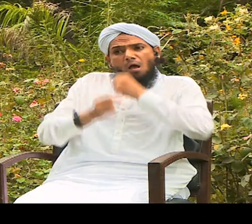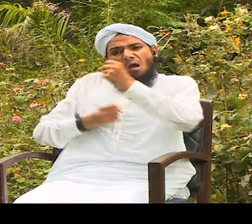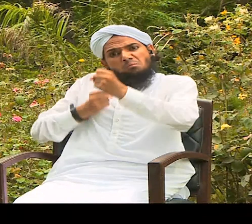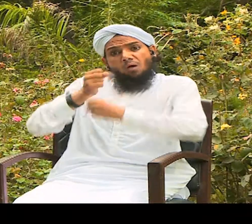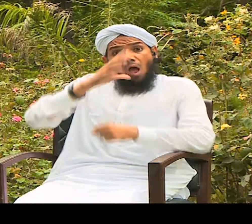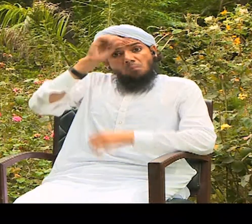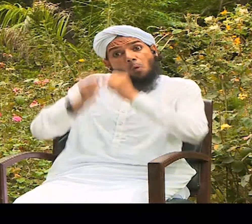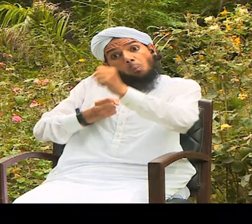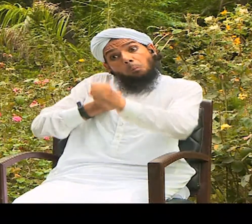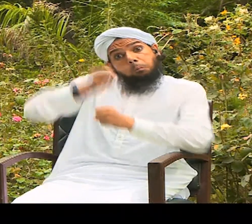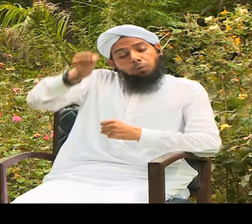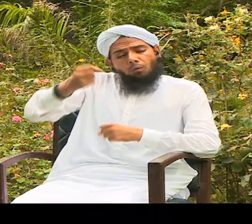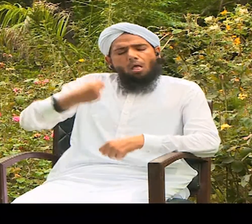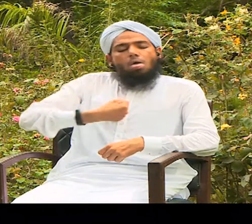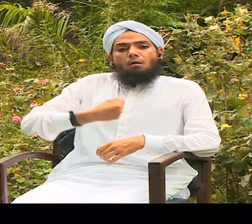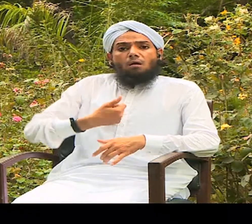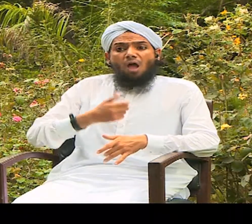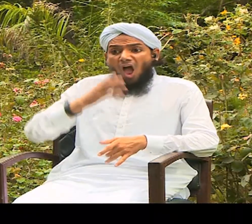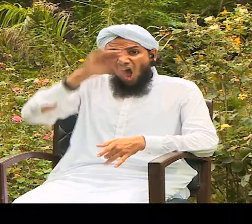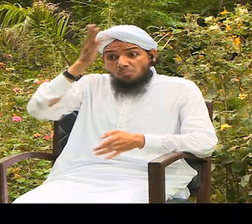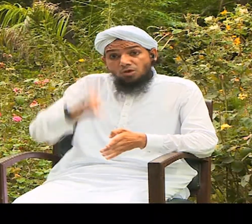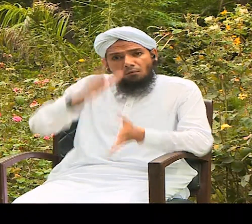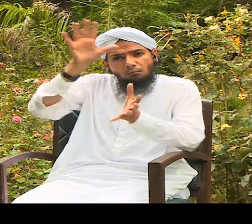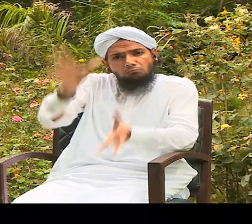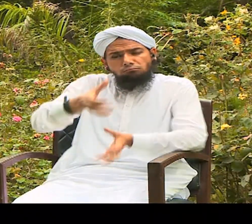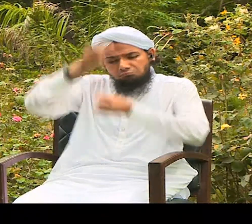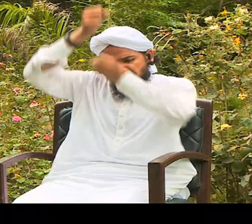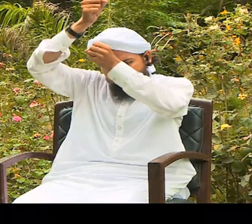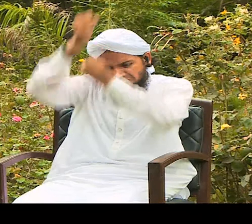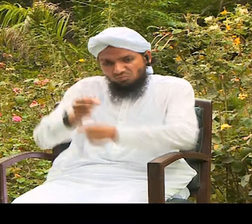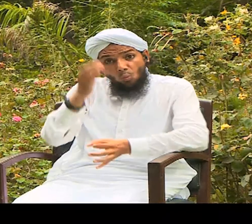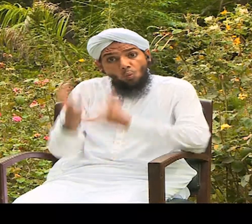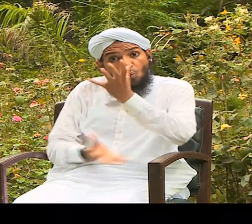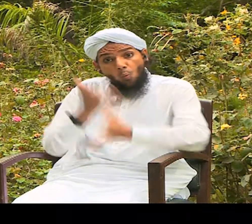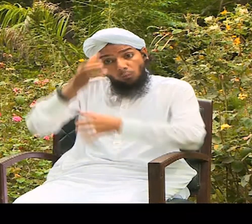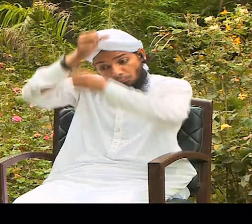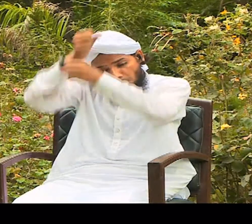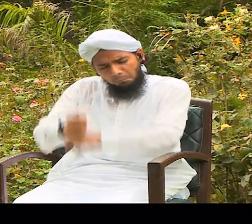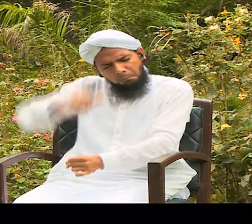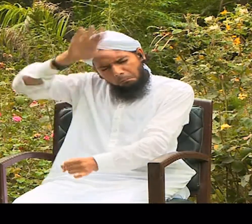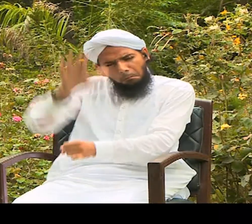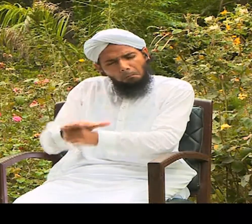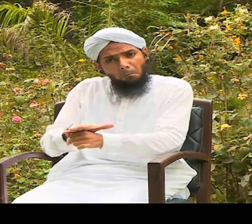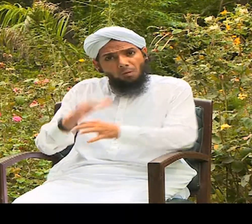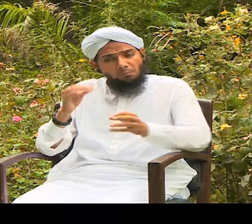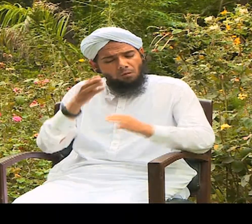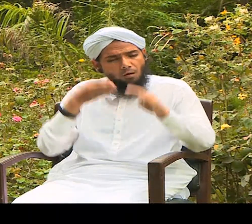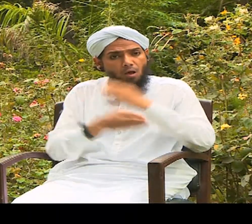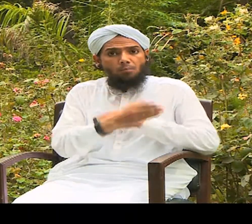والدہ کے سینے پر مارا اور اسے اٹھا کر جلتے ہوئے تنور میں ڈال دیا۔ جب میرا نشہ دور ہوا اور میری بیوی نے